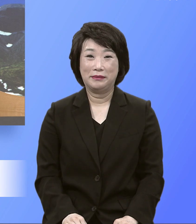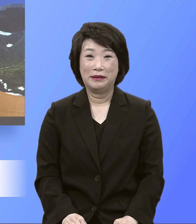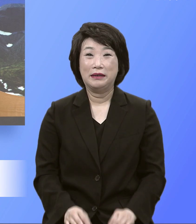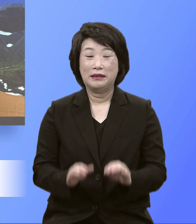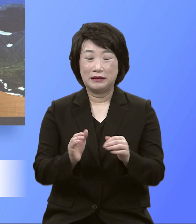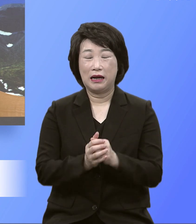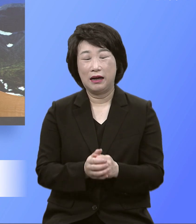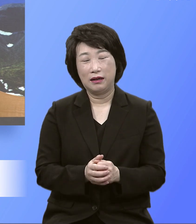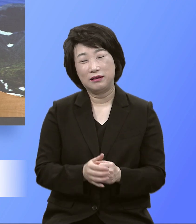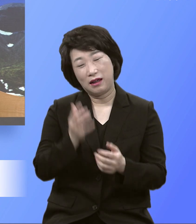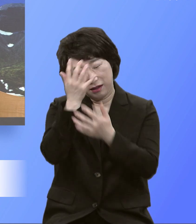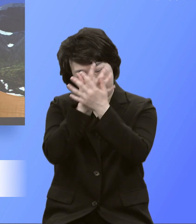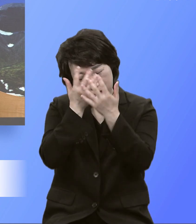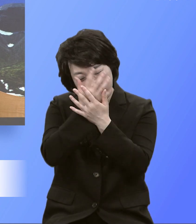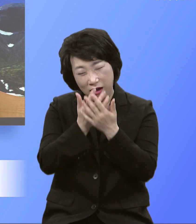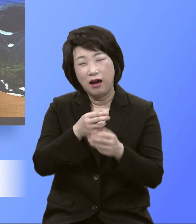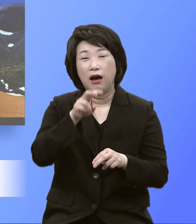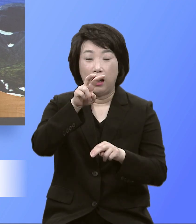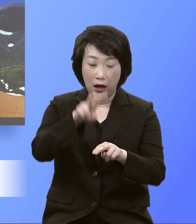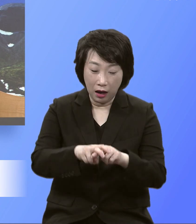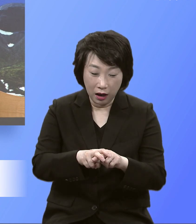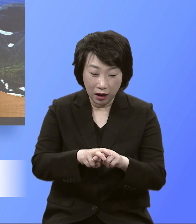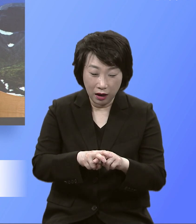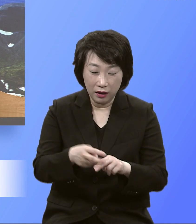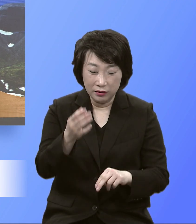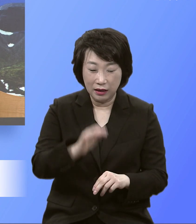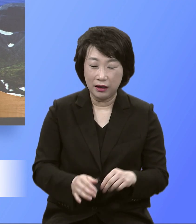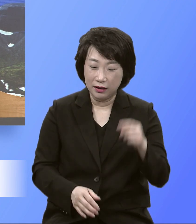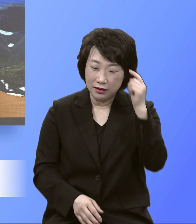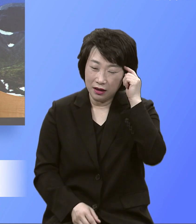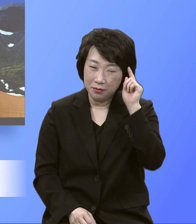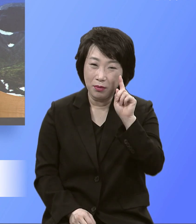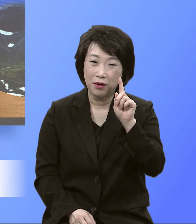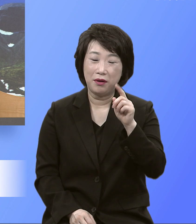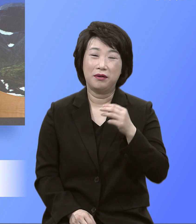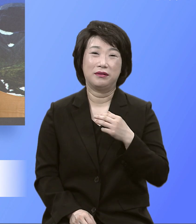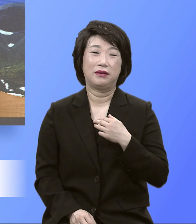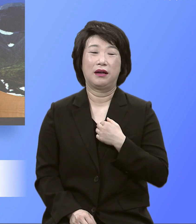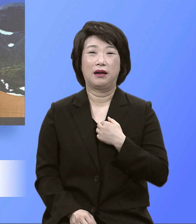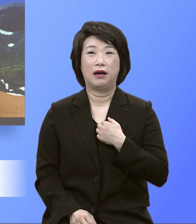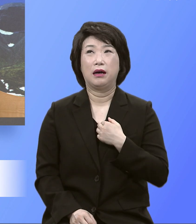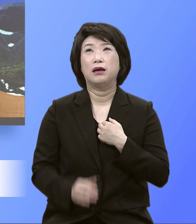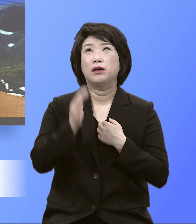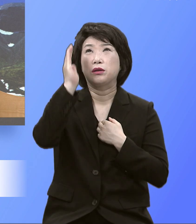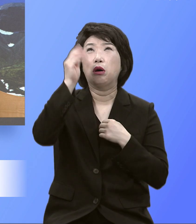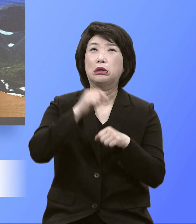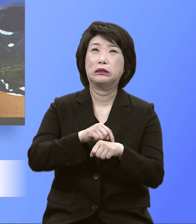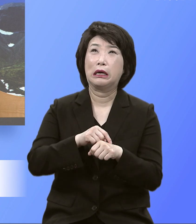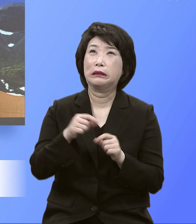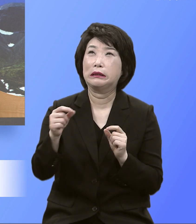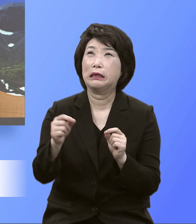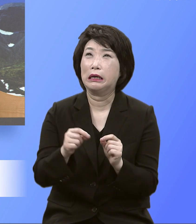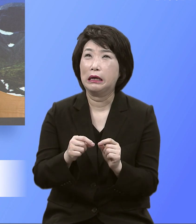그리고 비몽사몽간에 앉았으면서도 생각이 뭐냐? 설교 시간